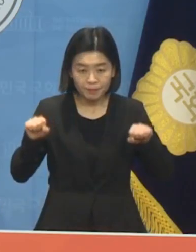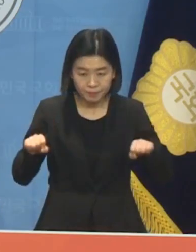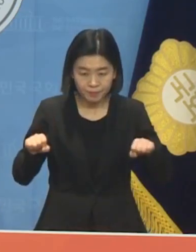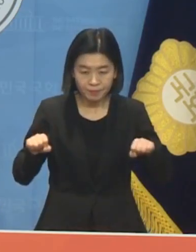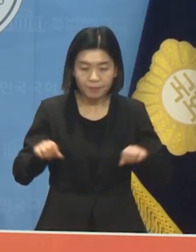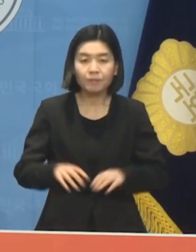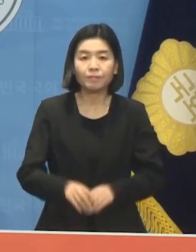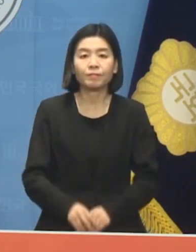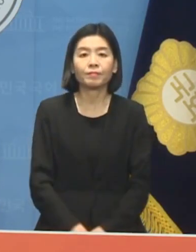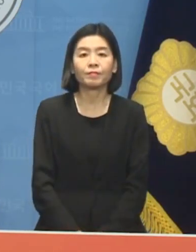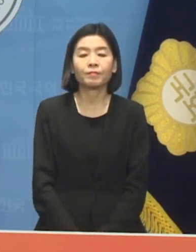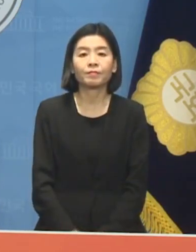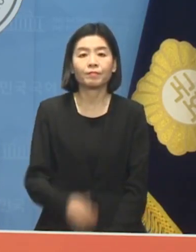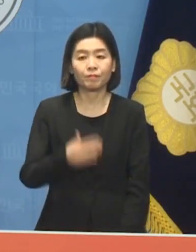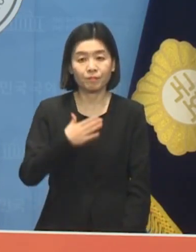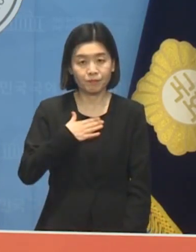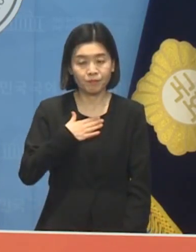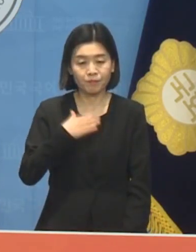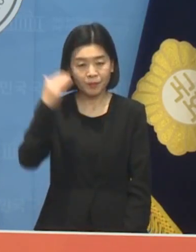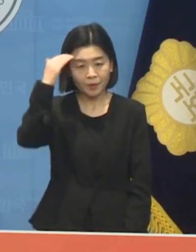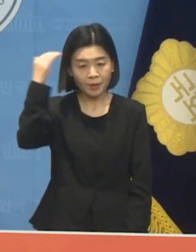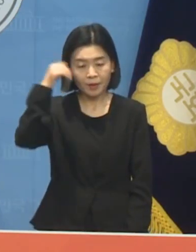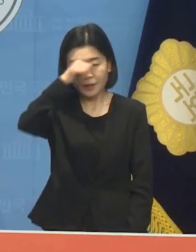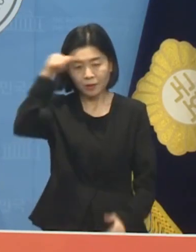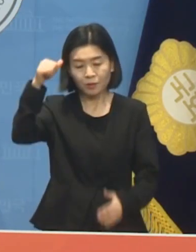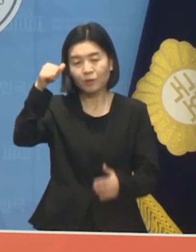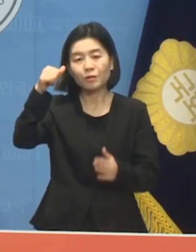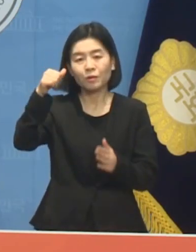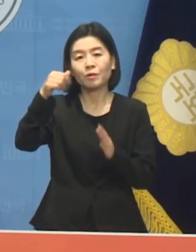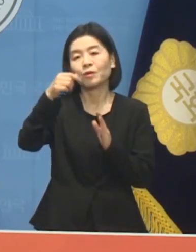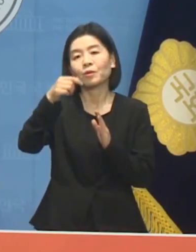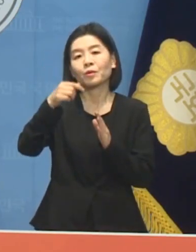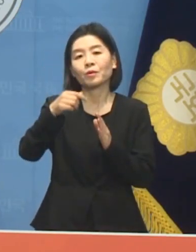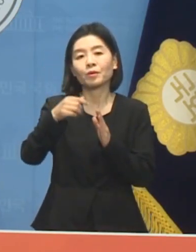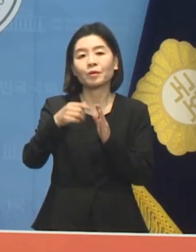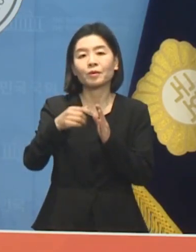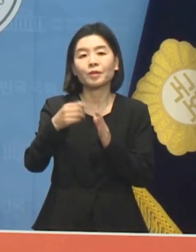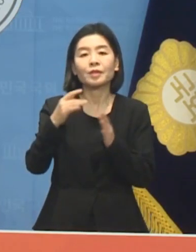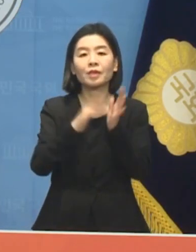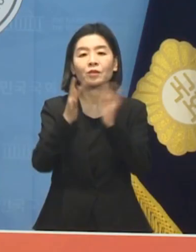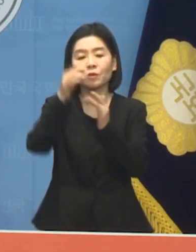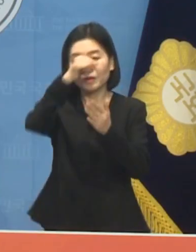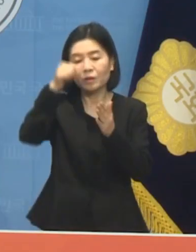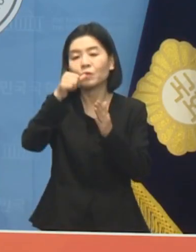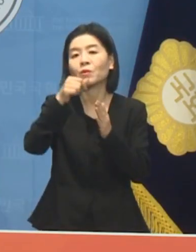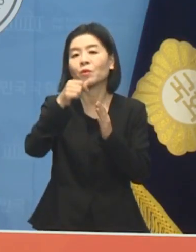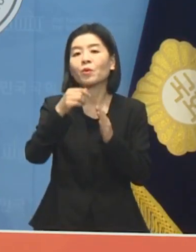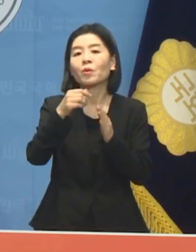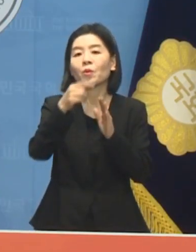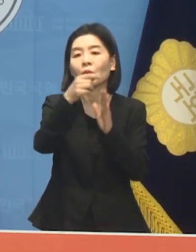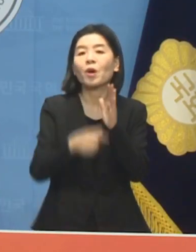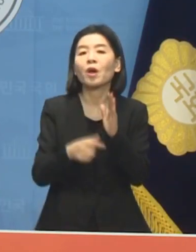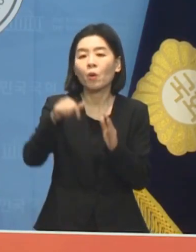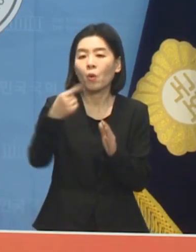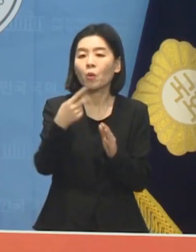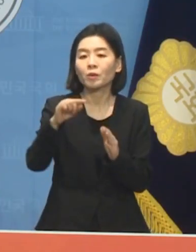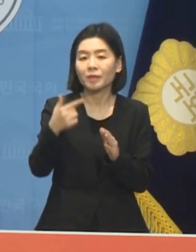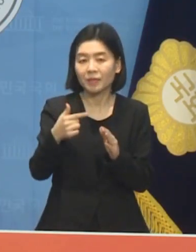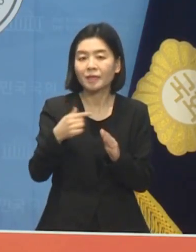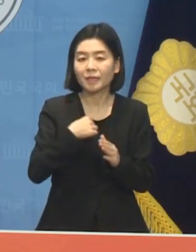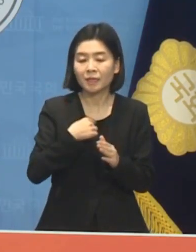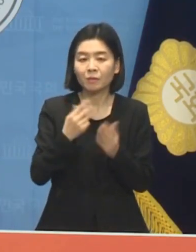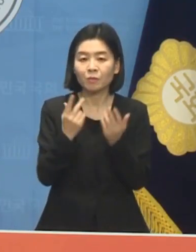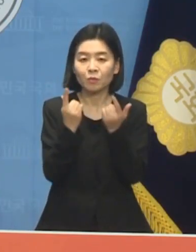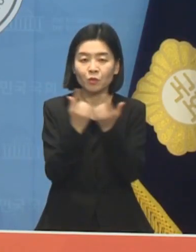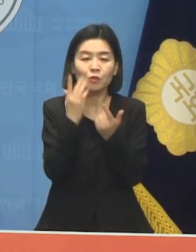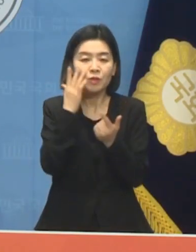안녕하십니까. 저는 대한예수교 장로회 고신 소속 북울산교회를 담임하는